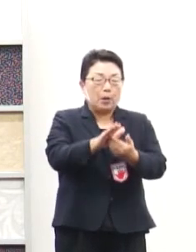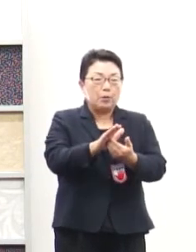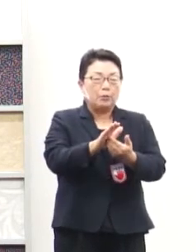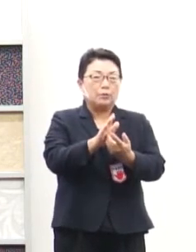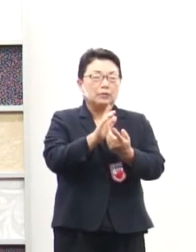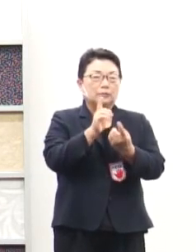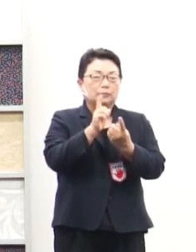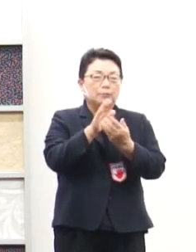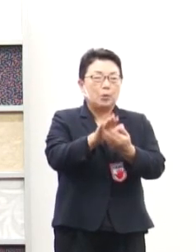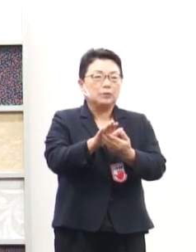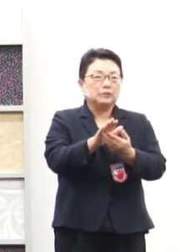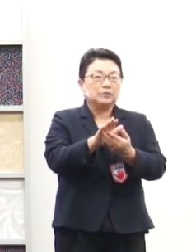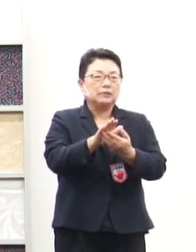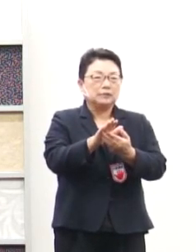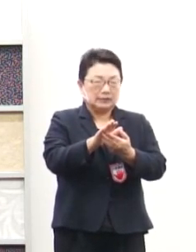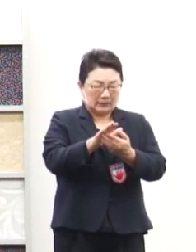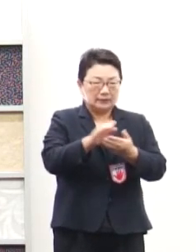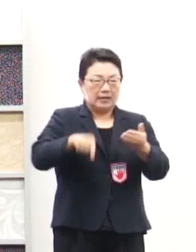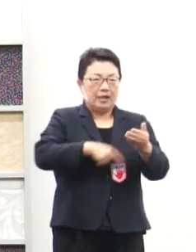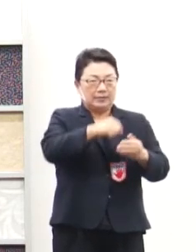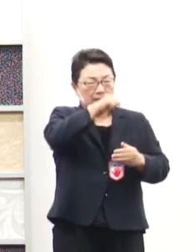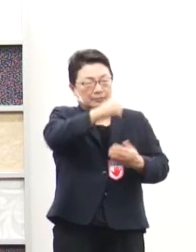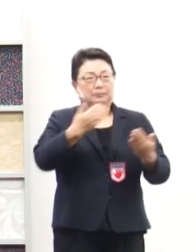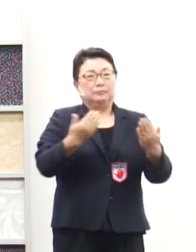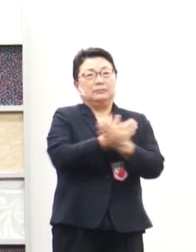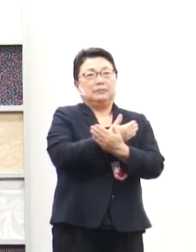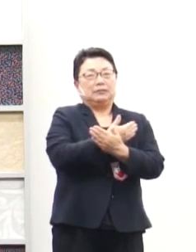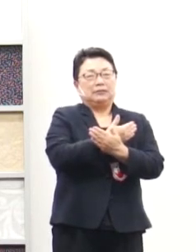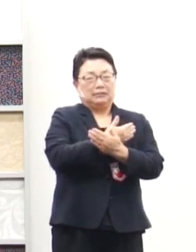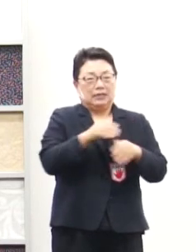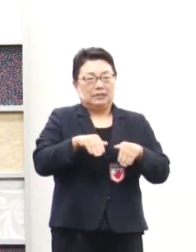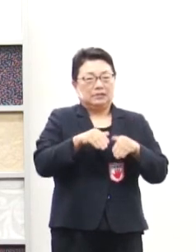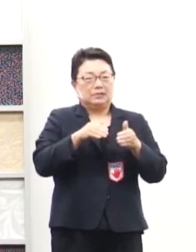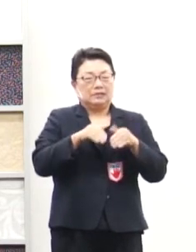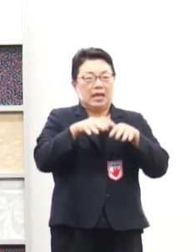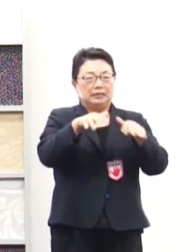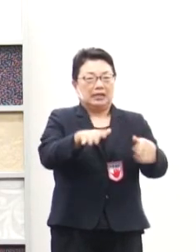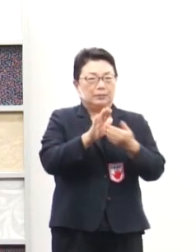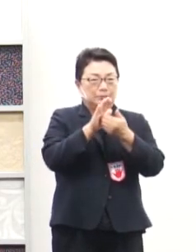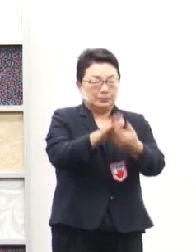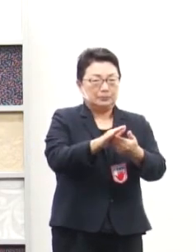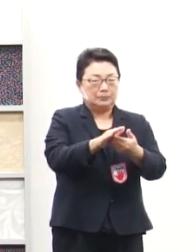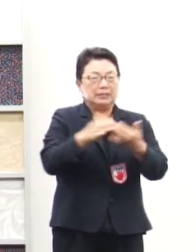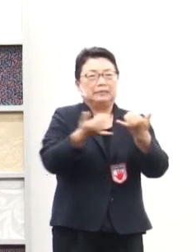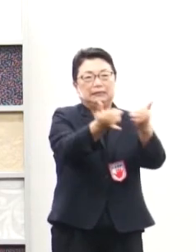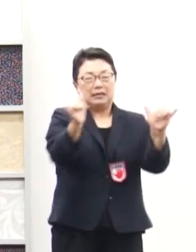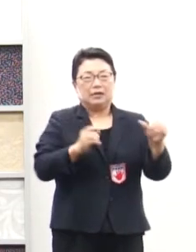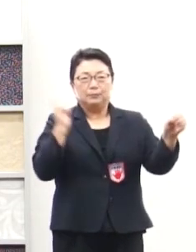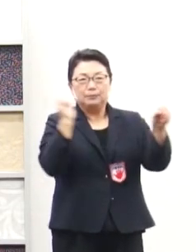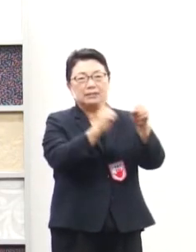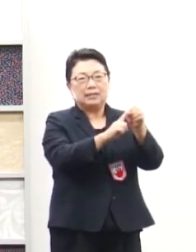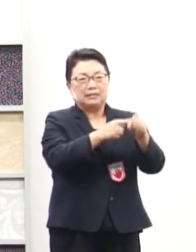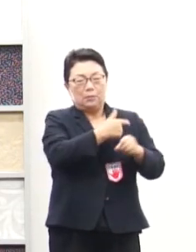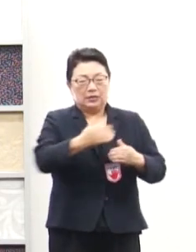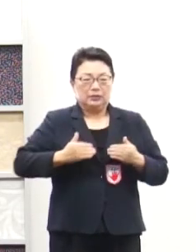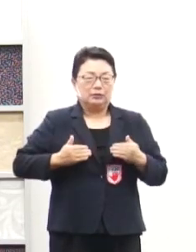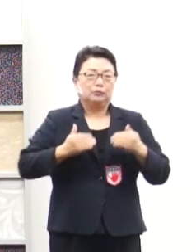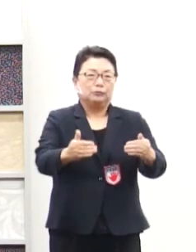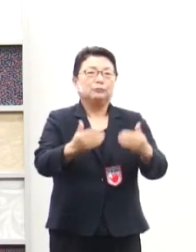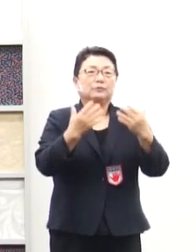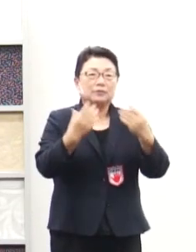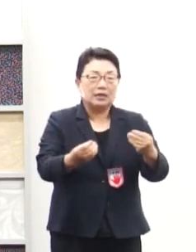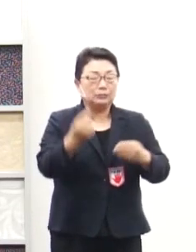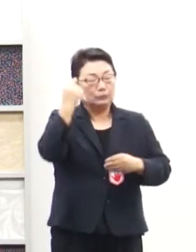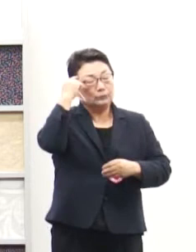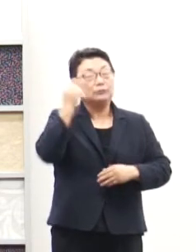の底上げが図られまして、超感染症社会に向けて大きな前進が見られたものと